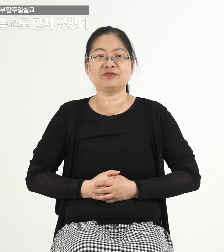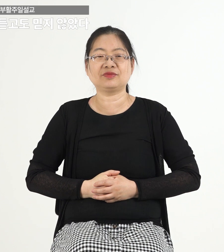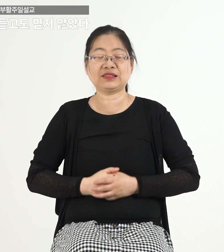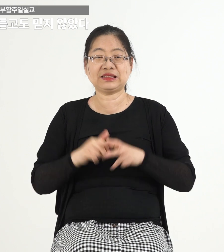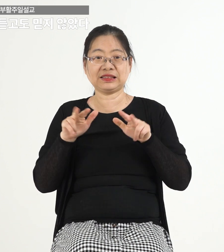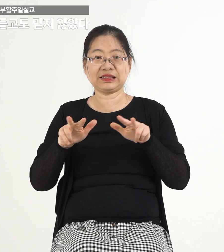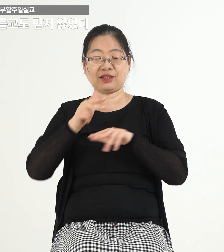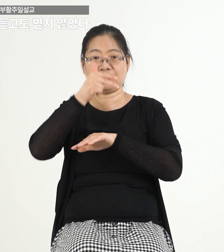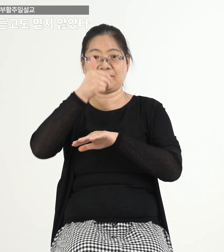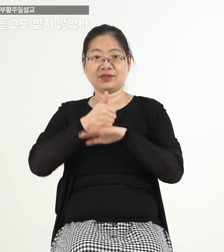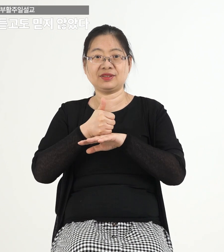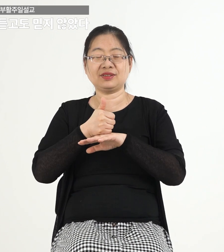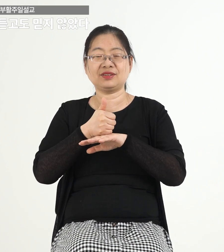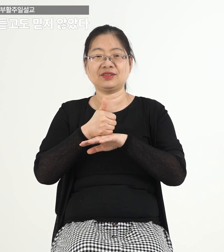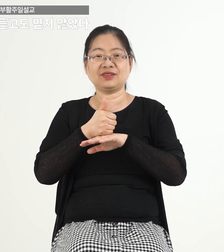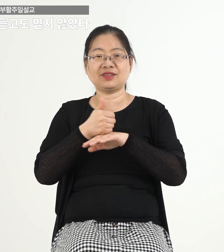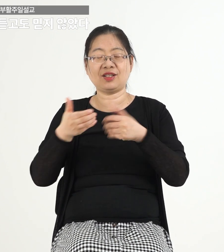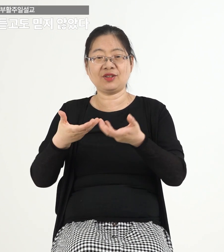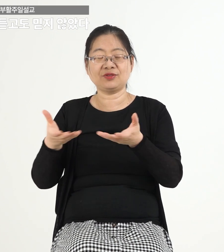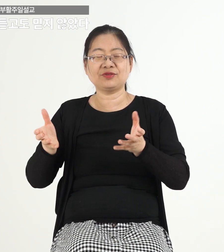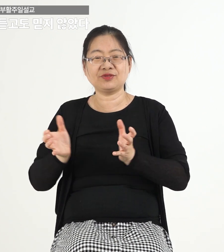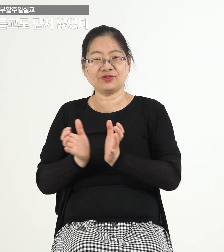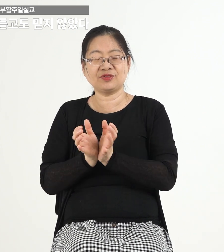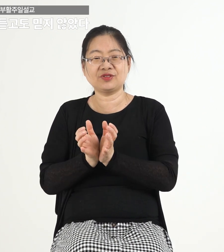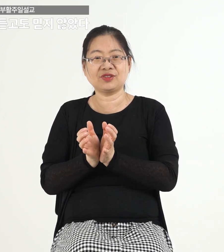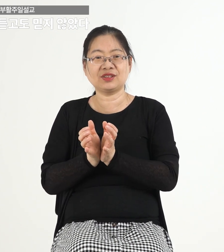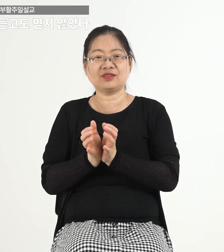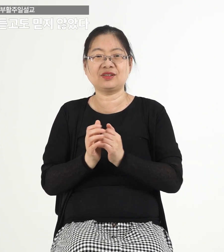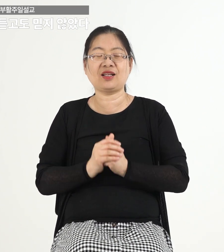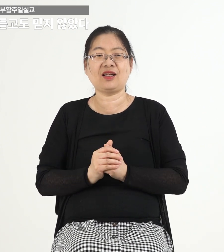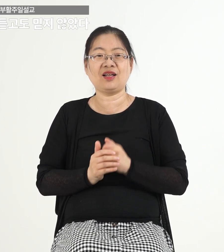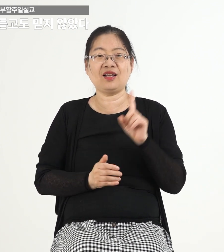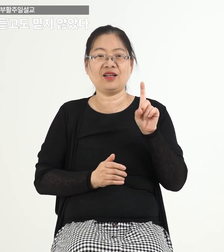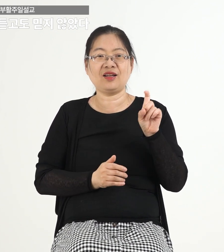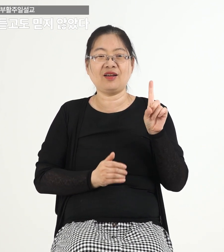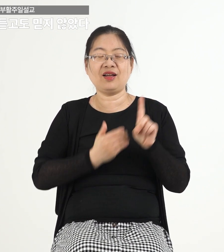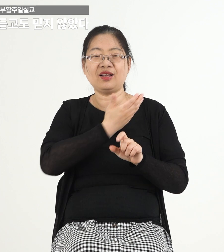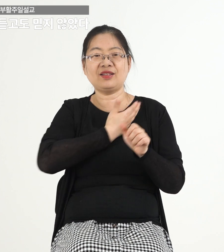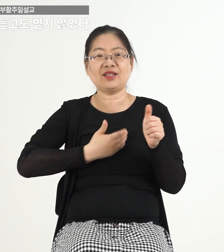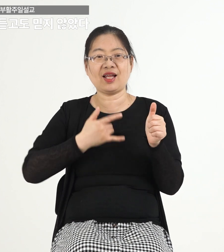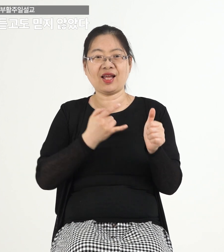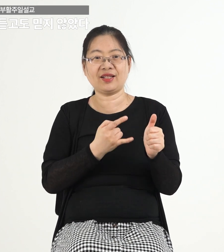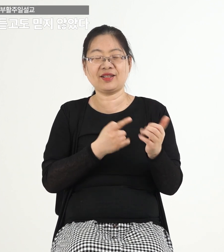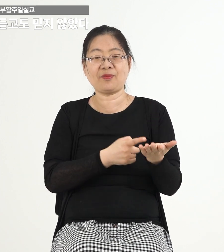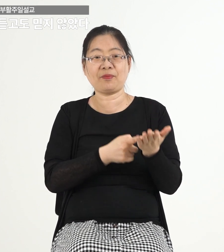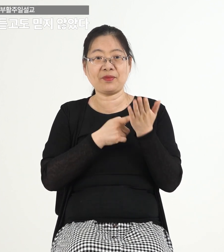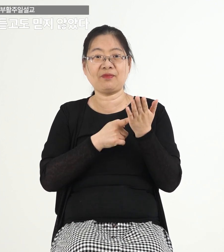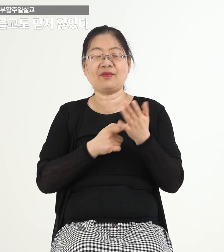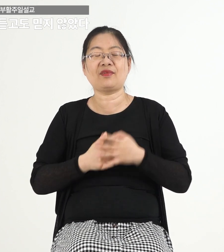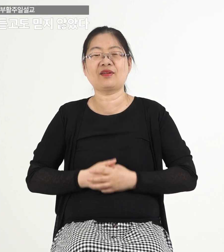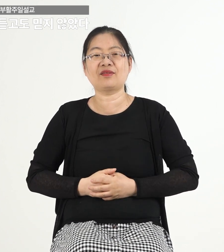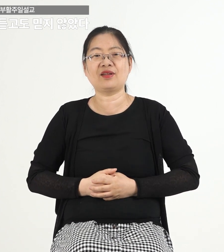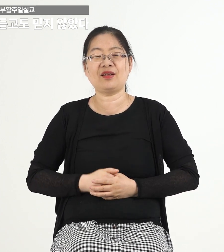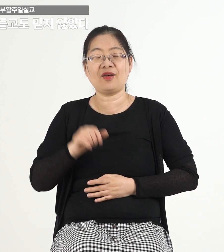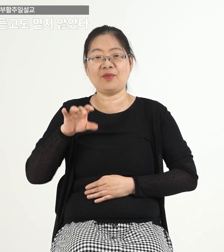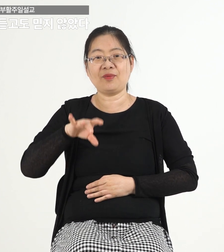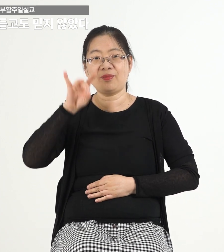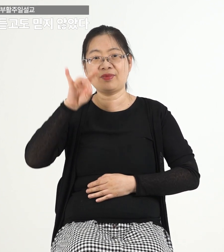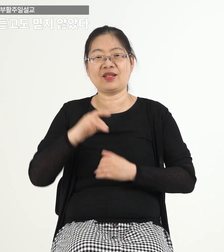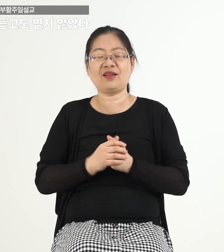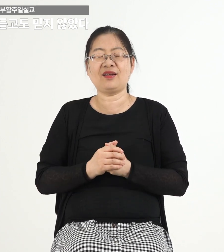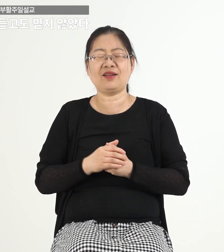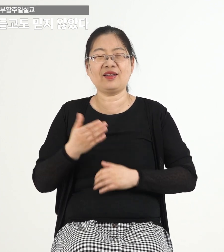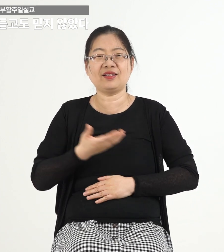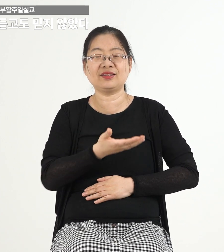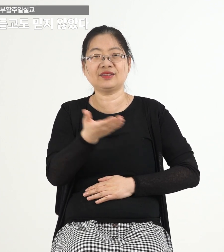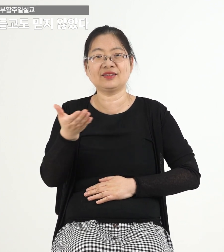이제 마지막 그룹으로 친히 11 제자에게 나타나셨어요. 그리고 먼저